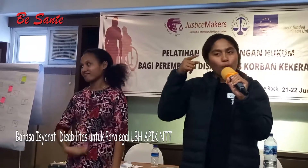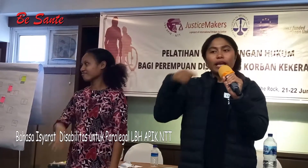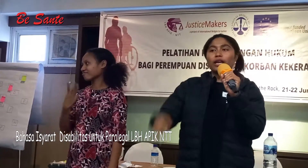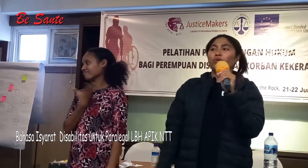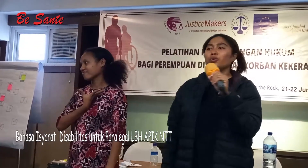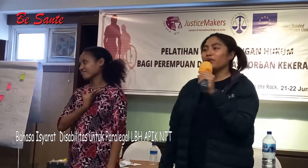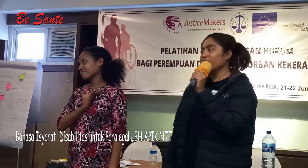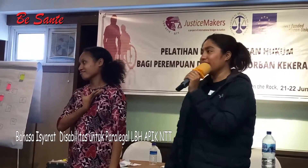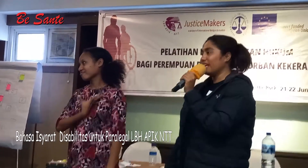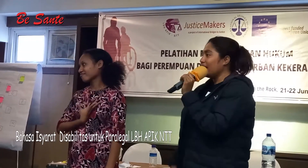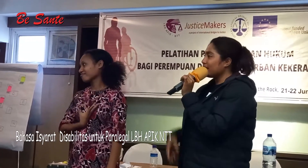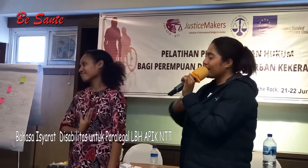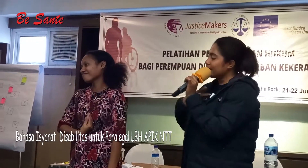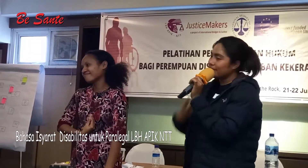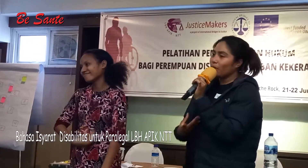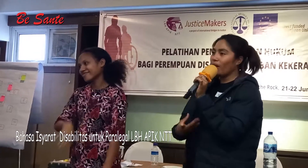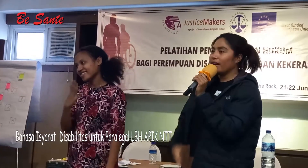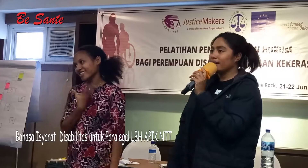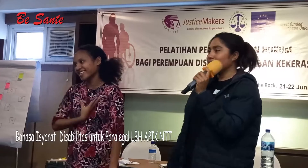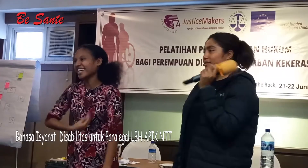Kecewa nih lu. Kecewa.